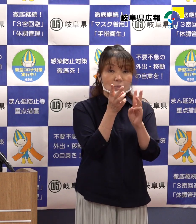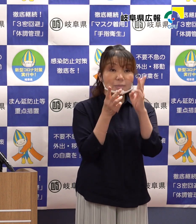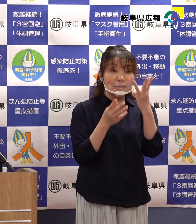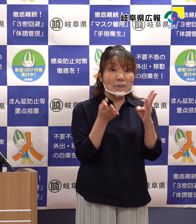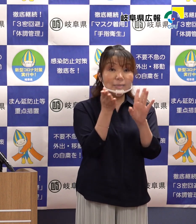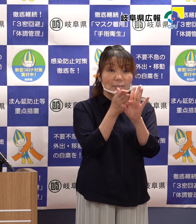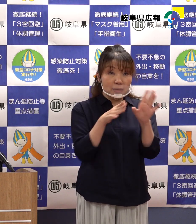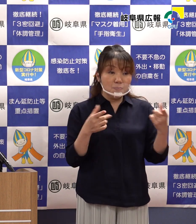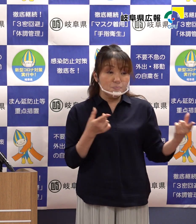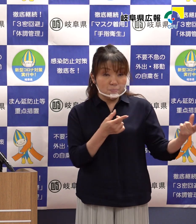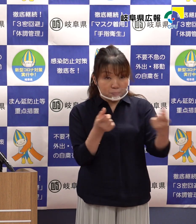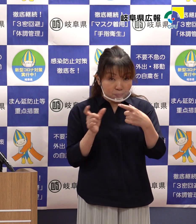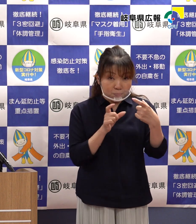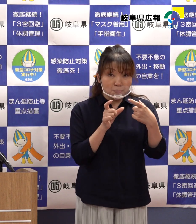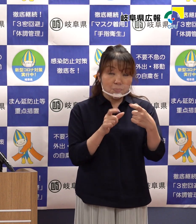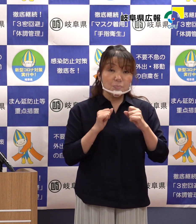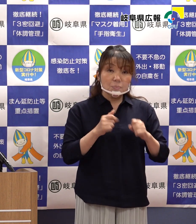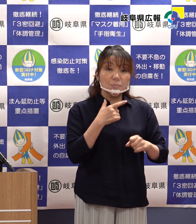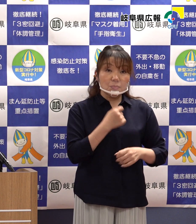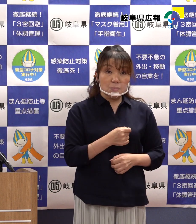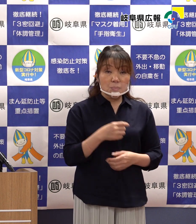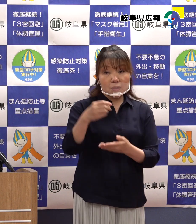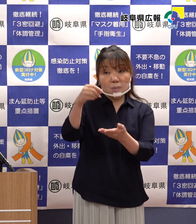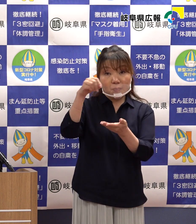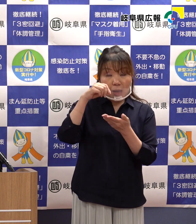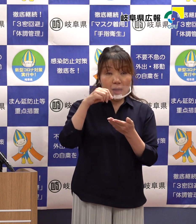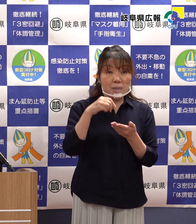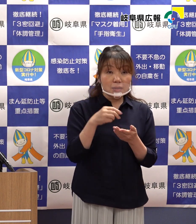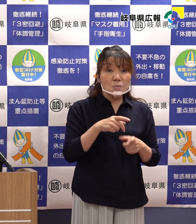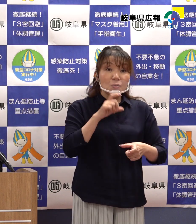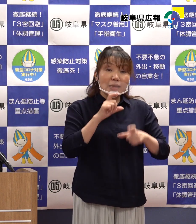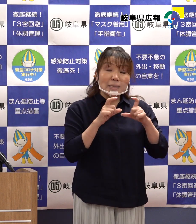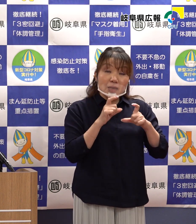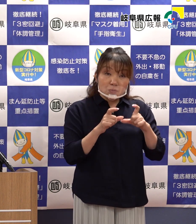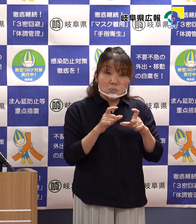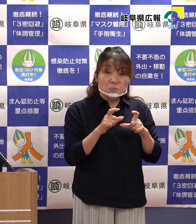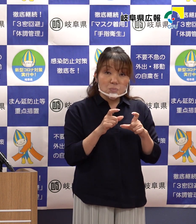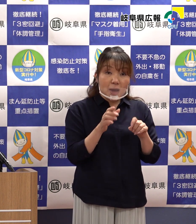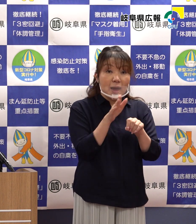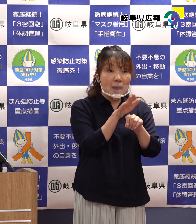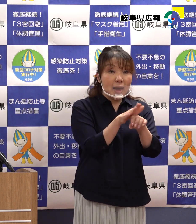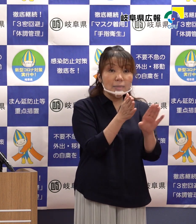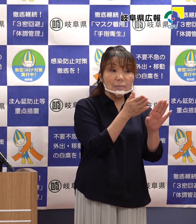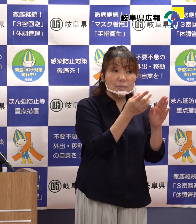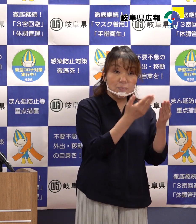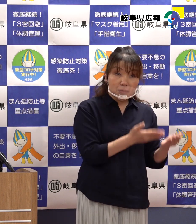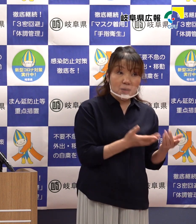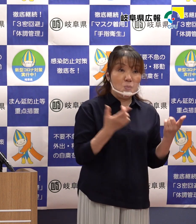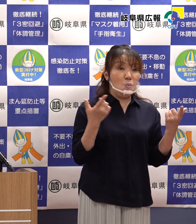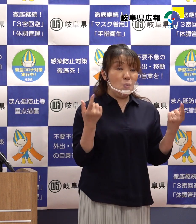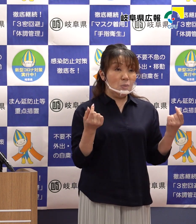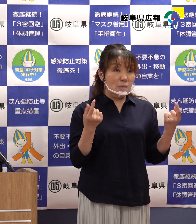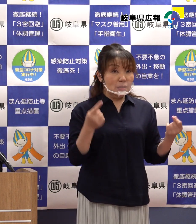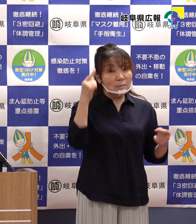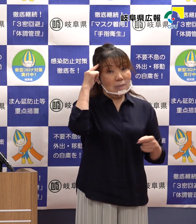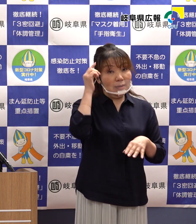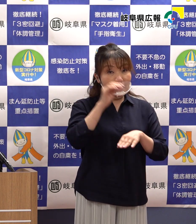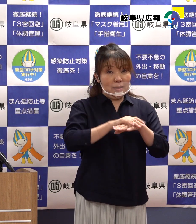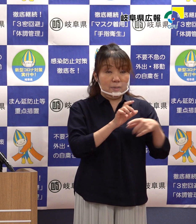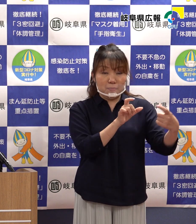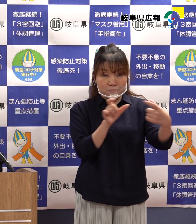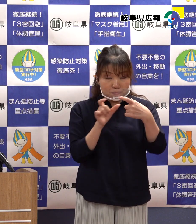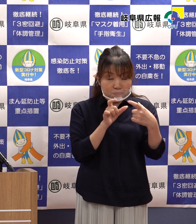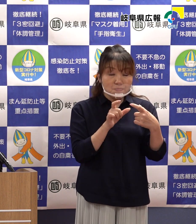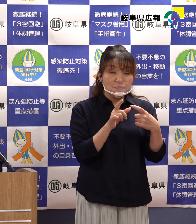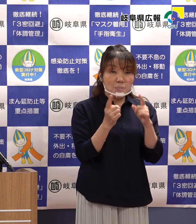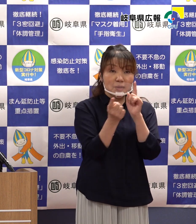おっしゃったこの酒類についてはですね、愛知県も三重県も、同じ考えで、